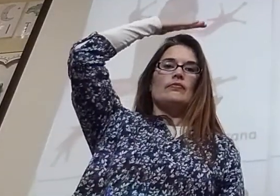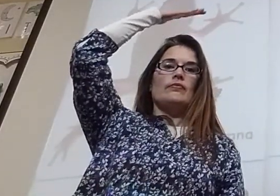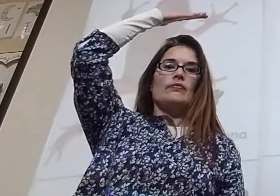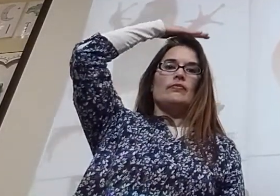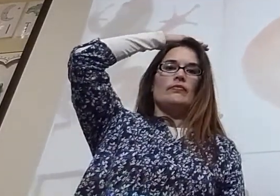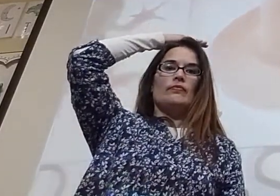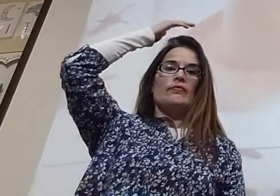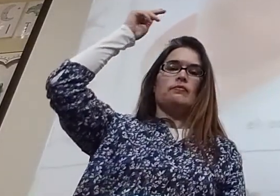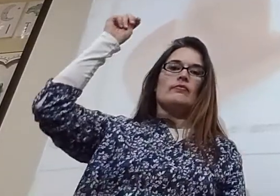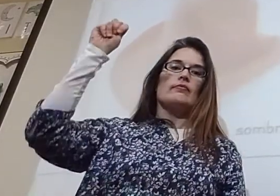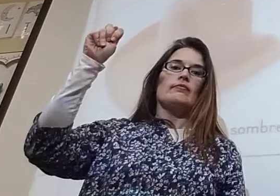sombrero, T,